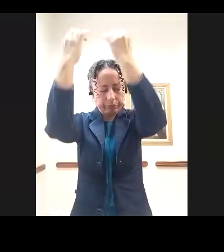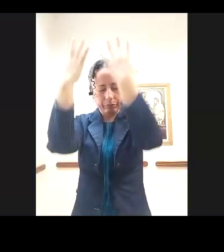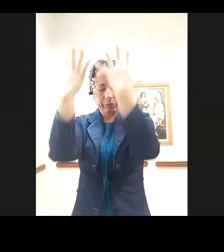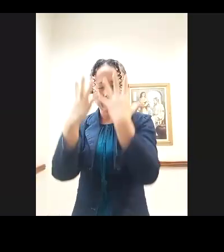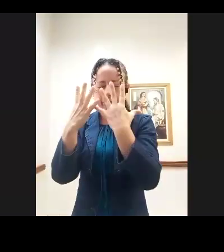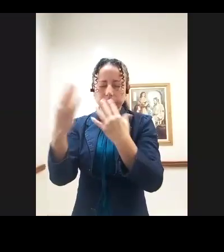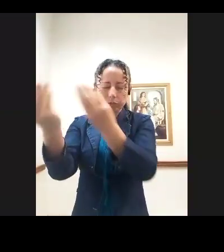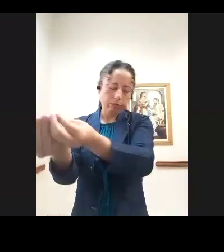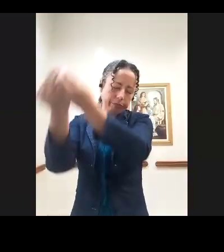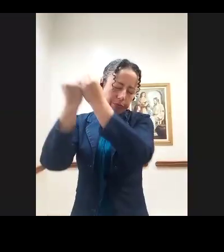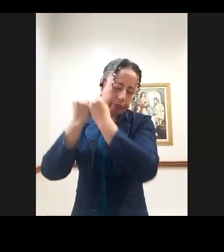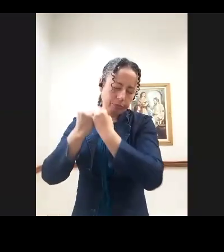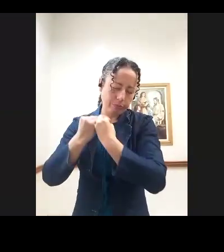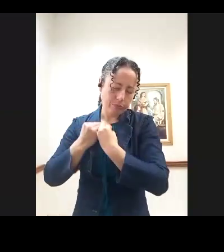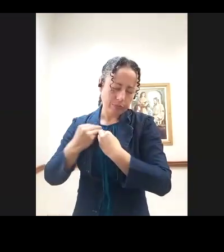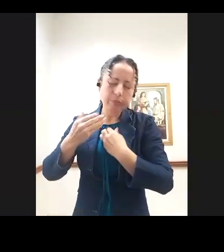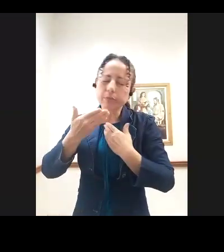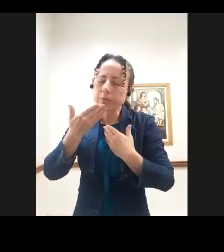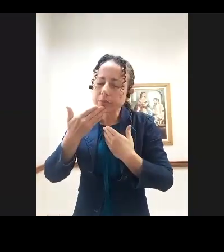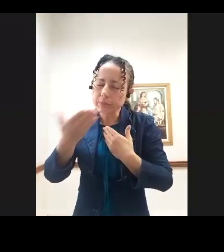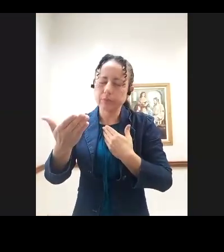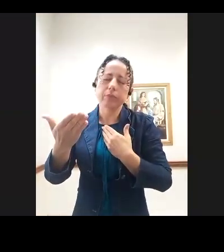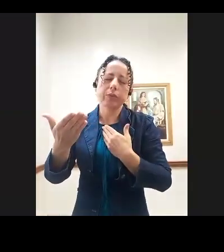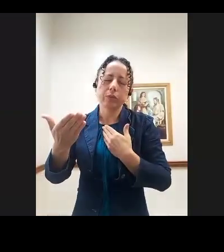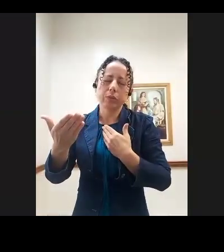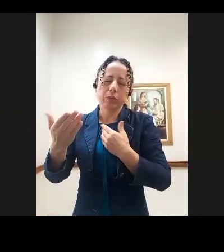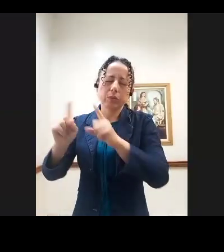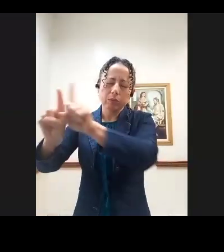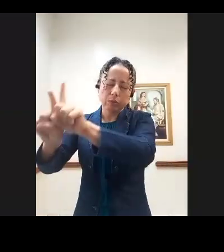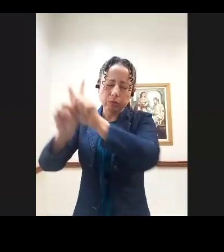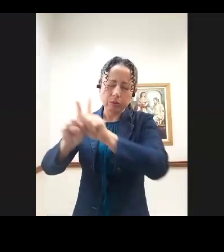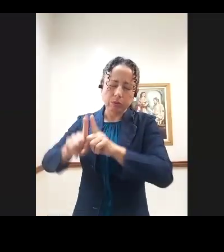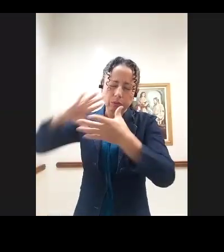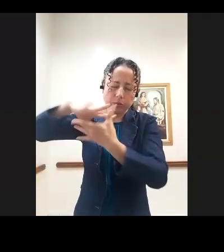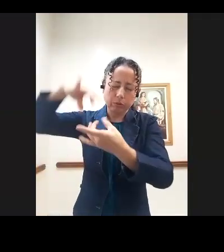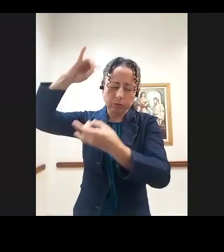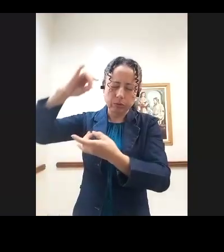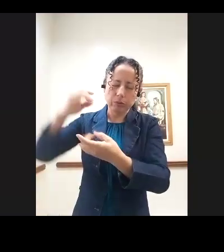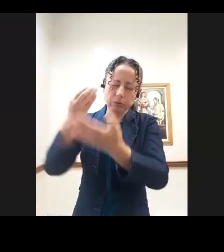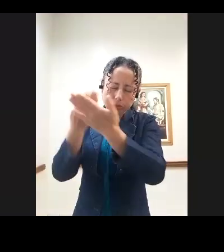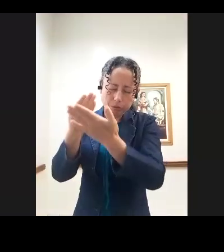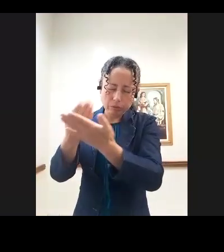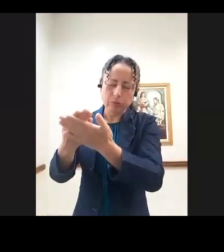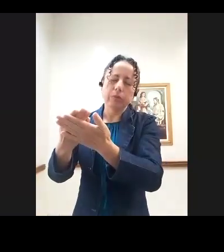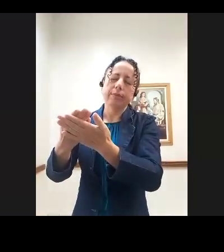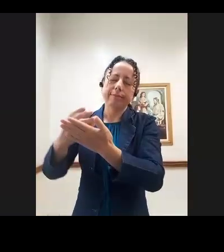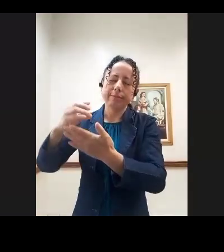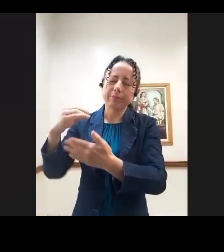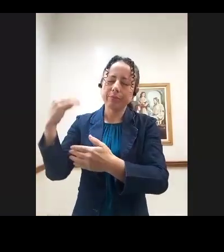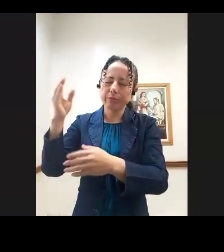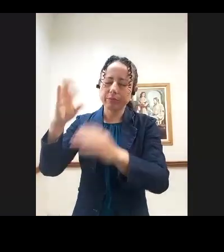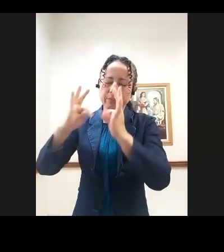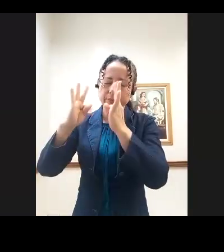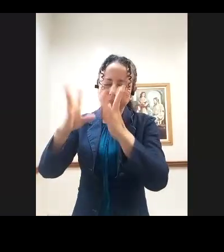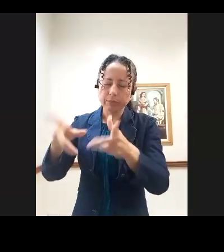Te pedimos que Teu Espírito possa estar conosco durante as aulas e durante esse dia de repouso. Em nome de Jesus Cristo,